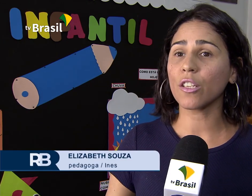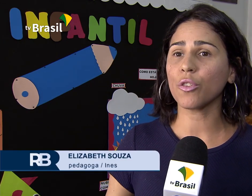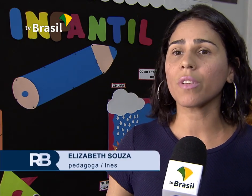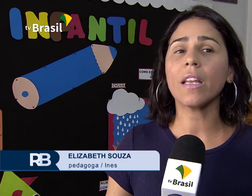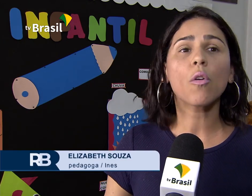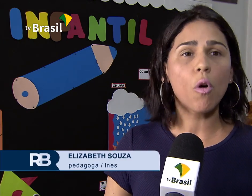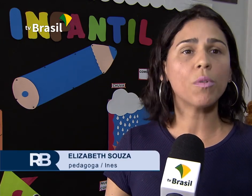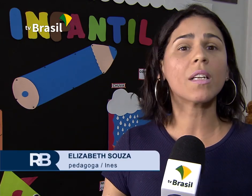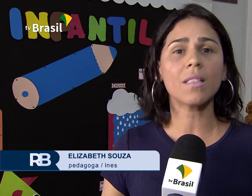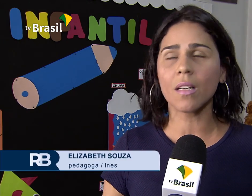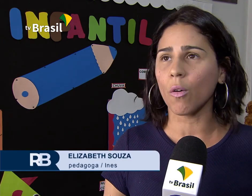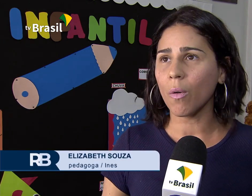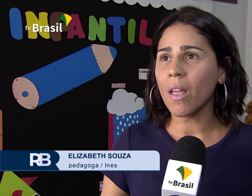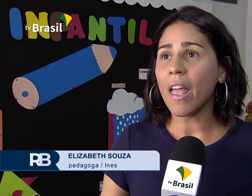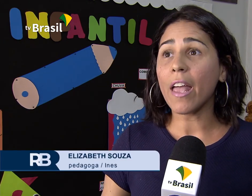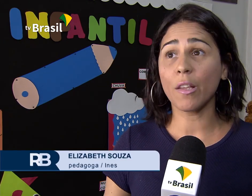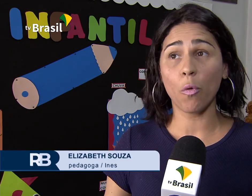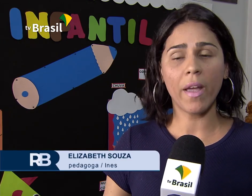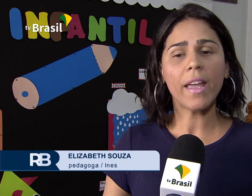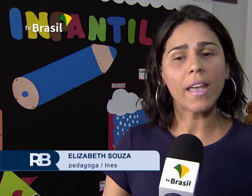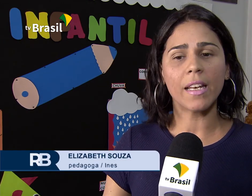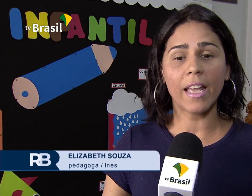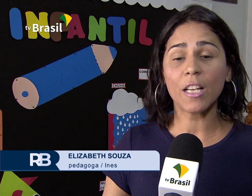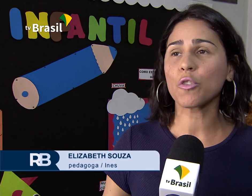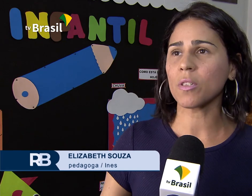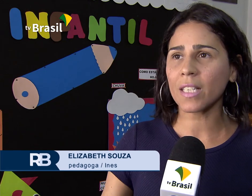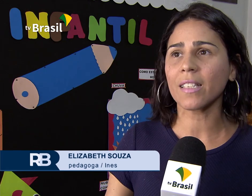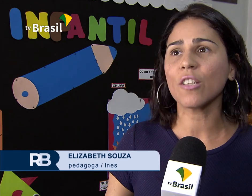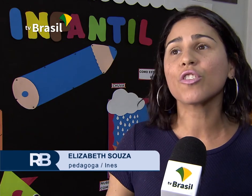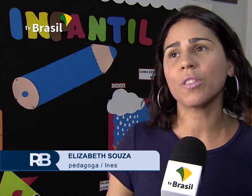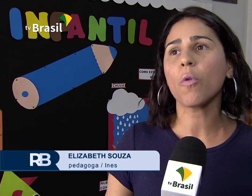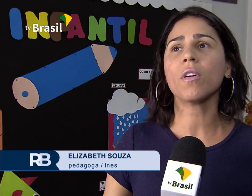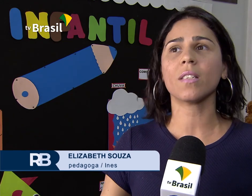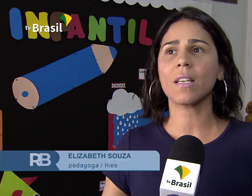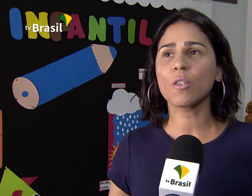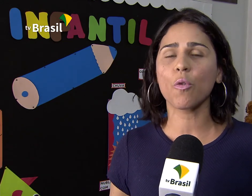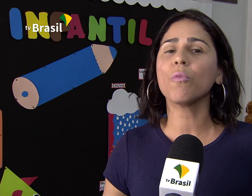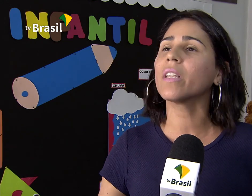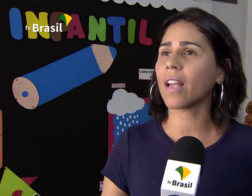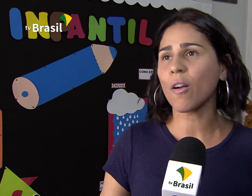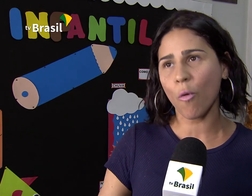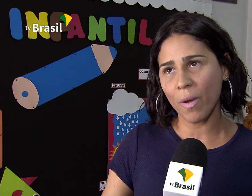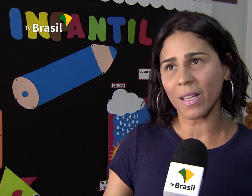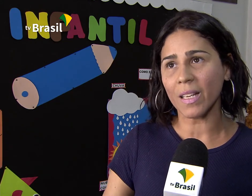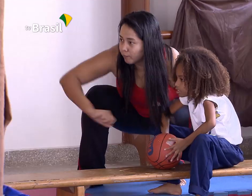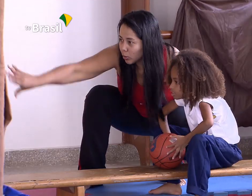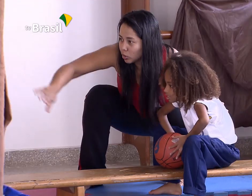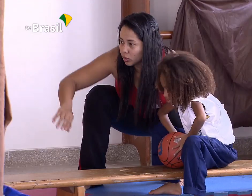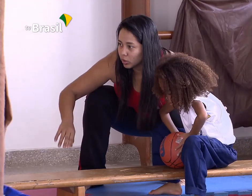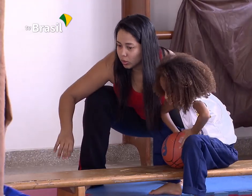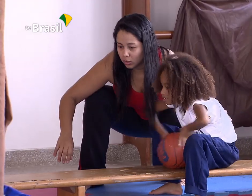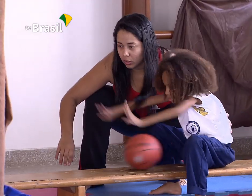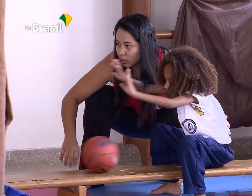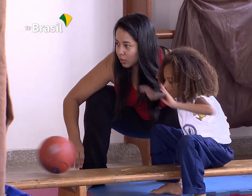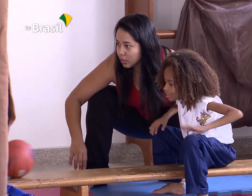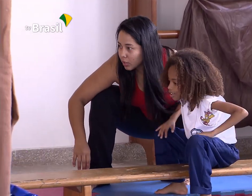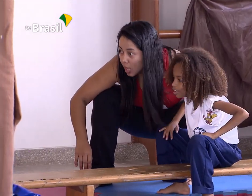questão dele é a comunicação. Não é ele, é a sociedade que não consegue se comunicar com ele. As crianças mostram que são